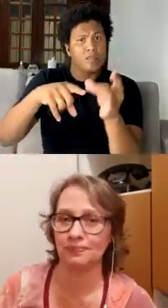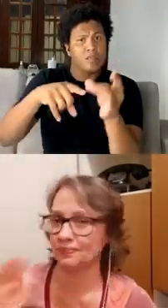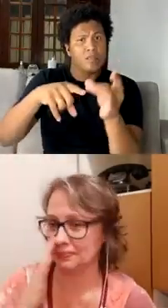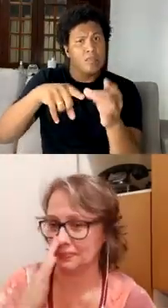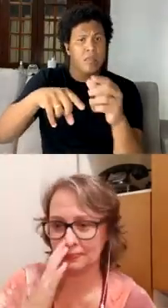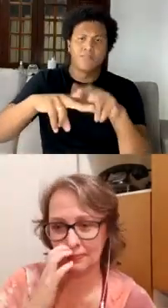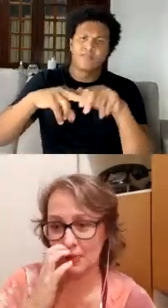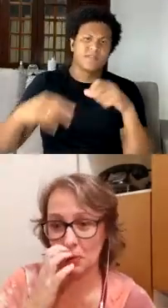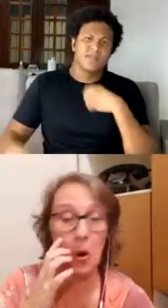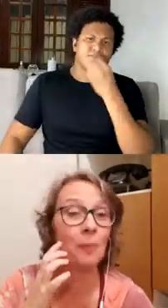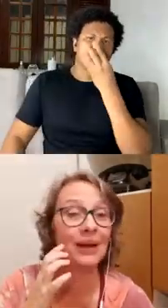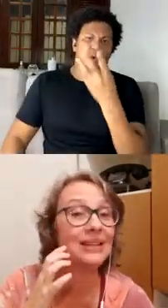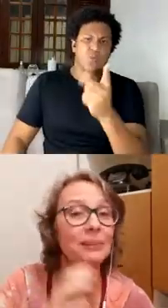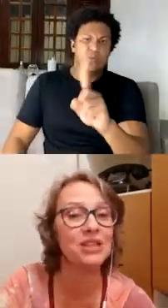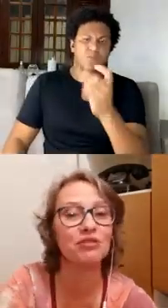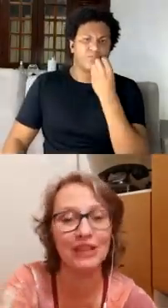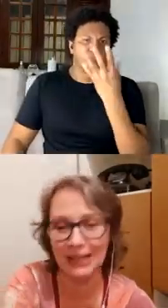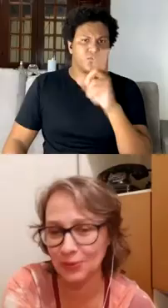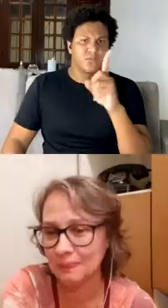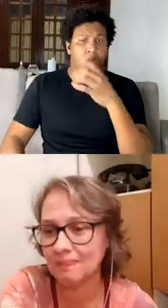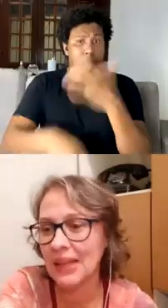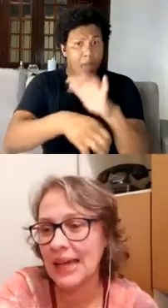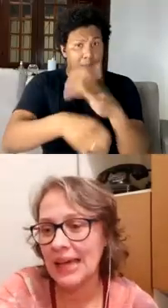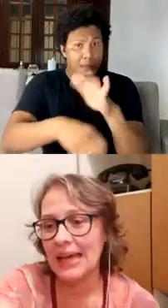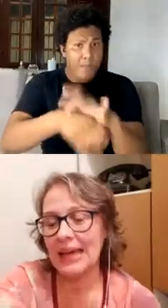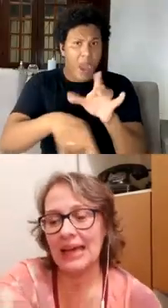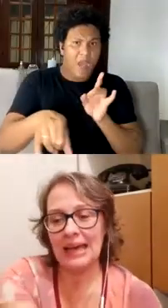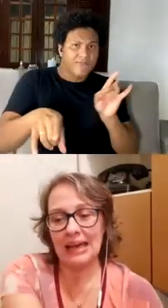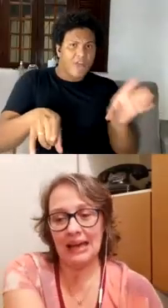furado. Completamente furado.